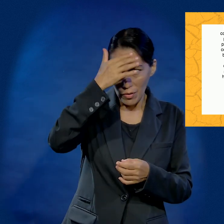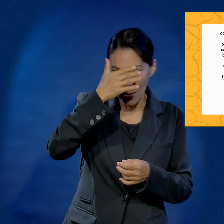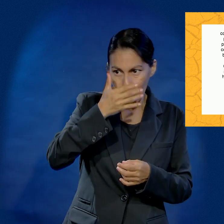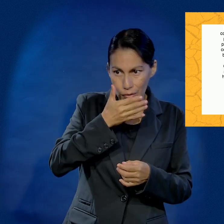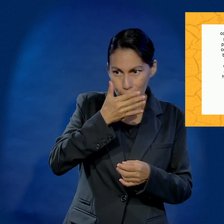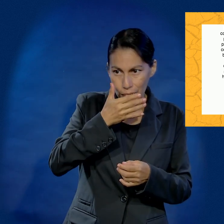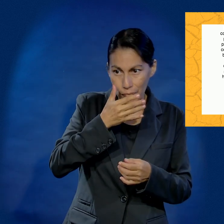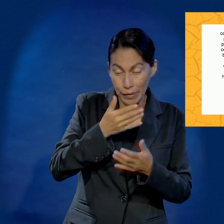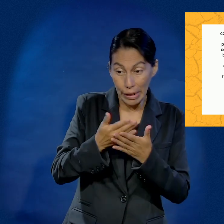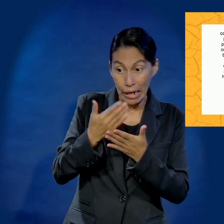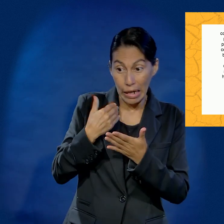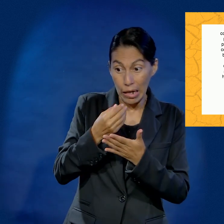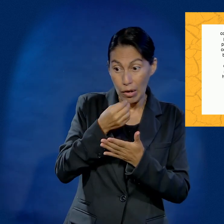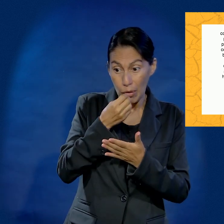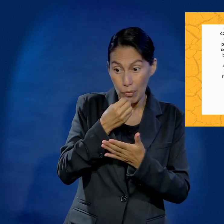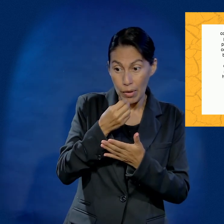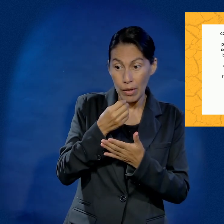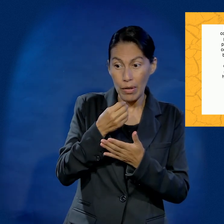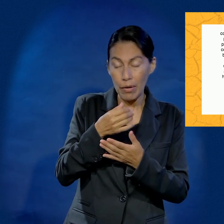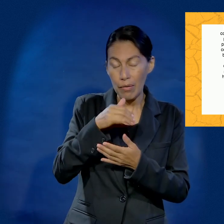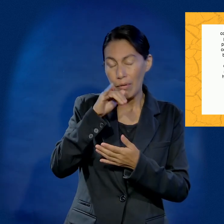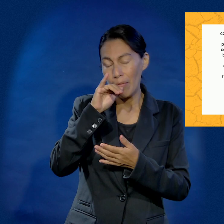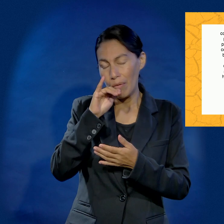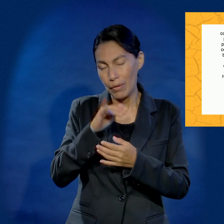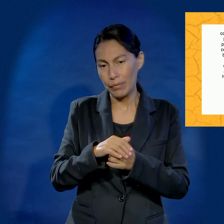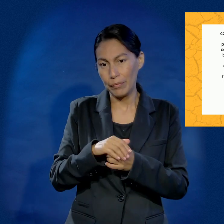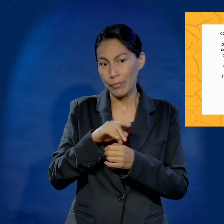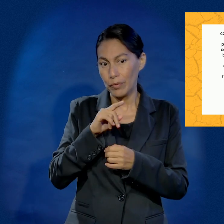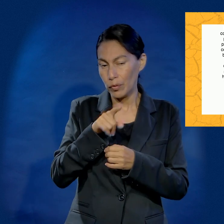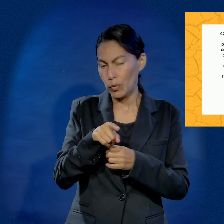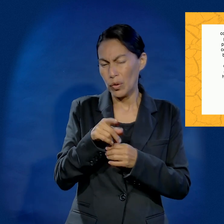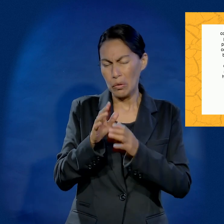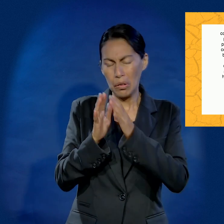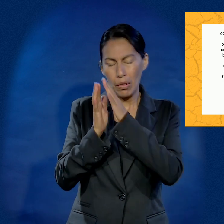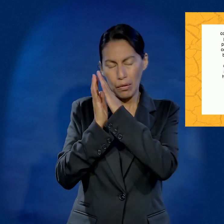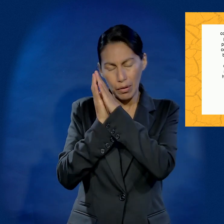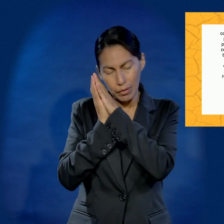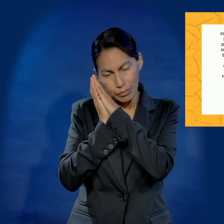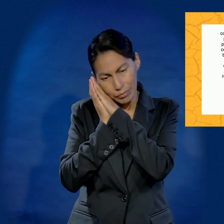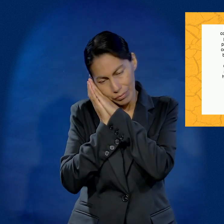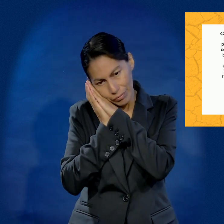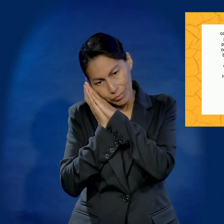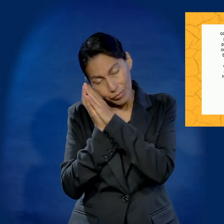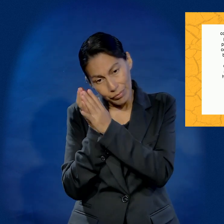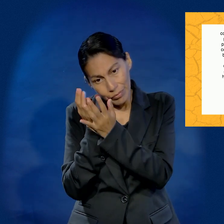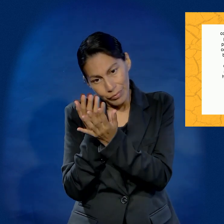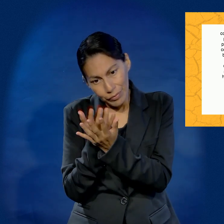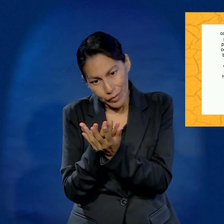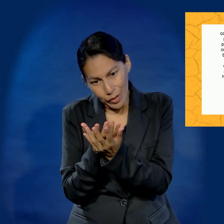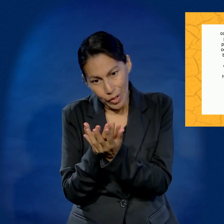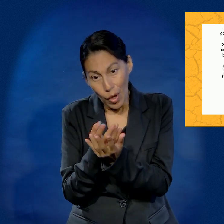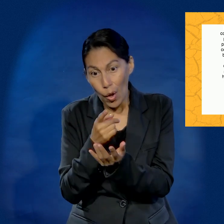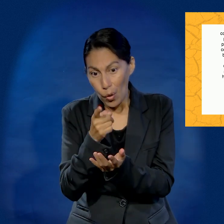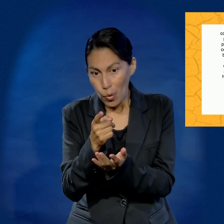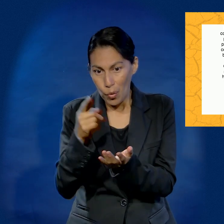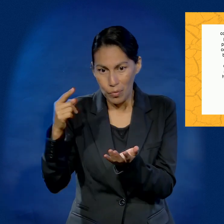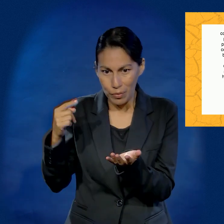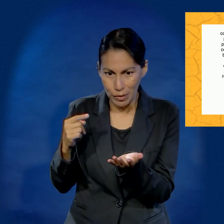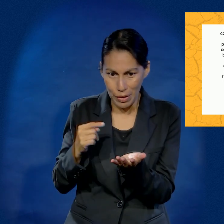No dejes que te reconozcan antes que termine de comer y beber. Cuando se acueste, fíjate el lugar donde él esté